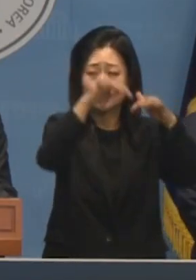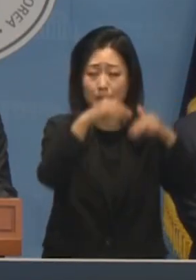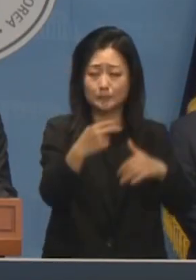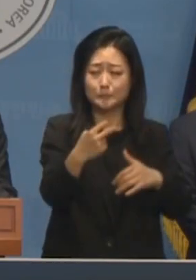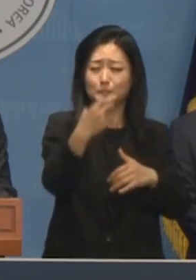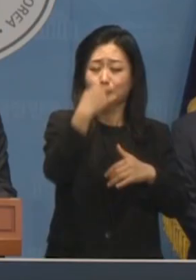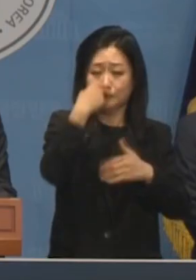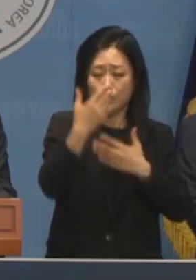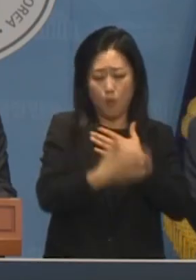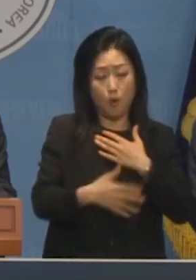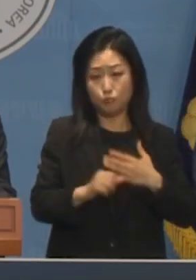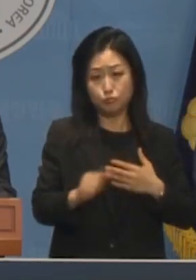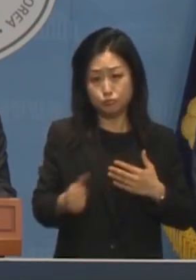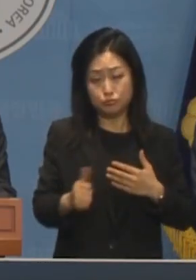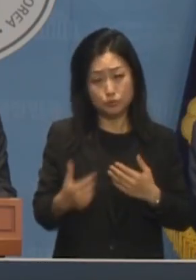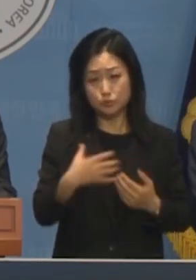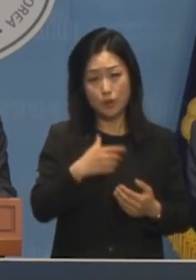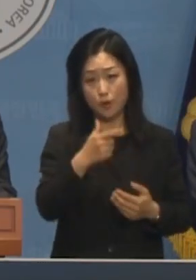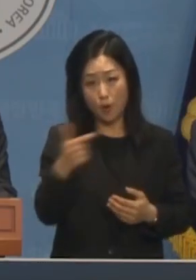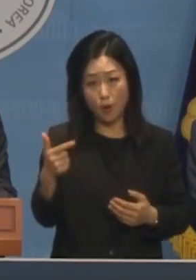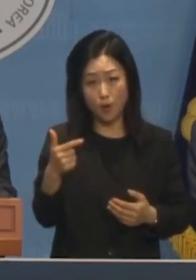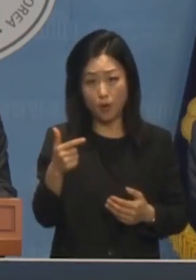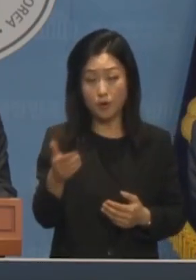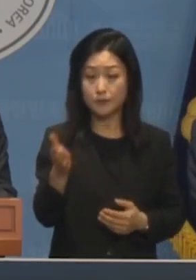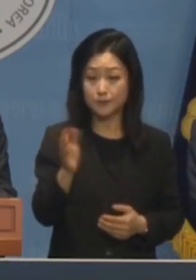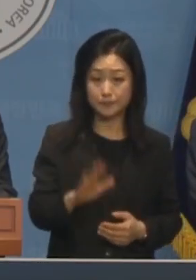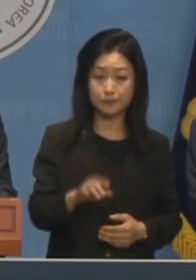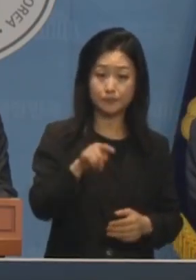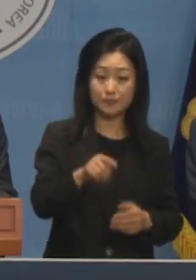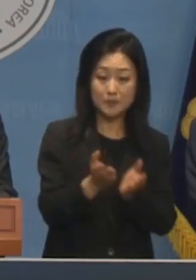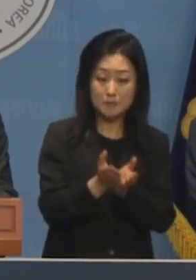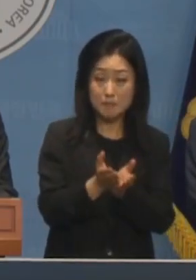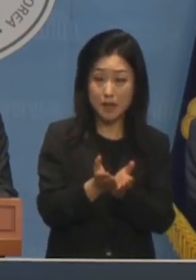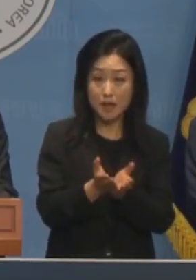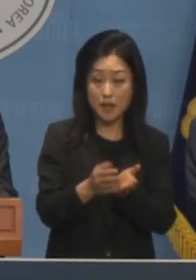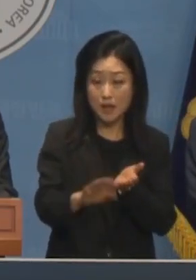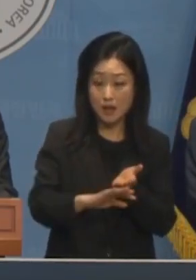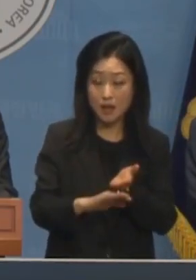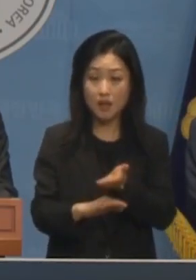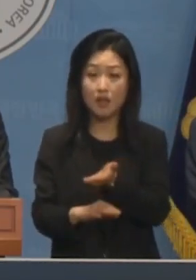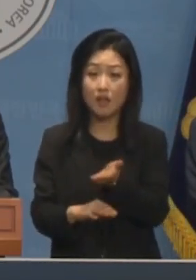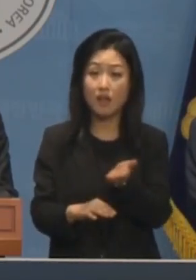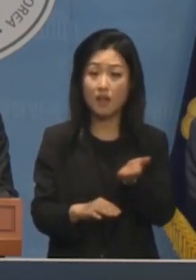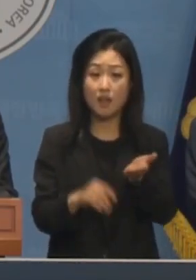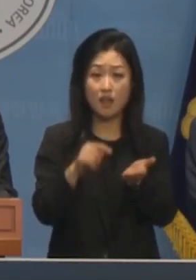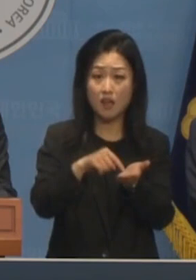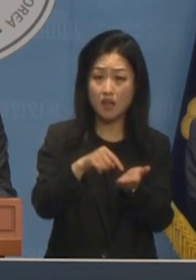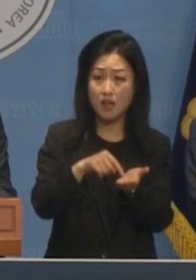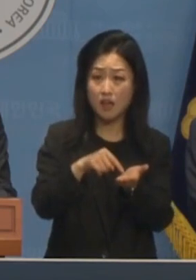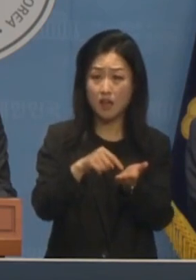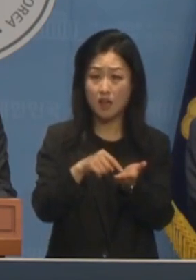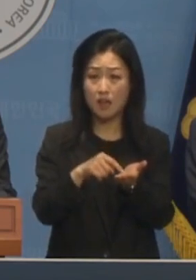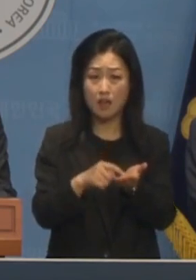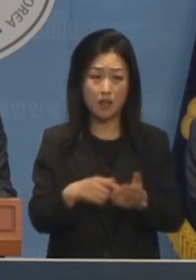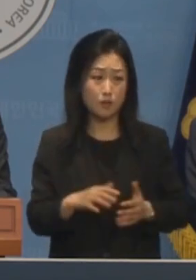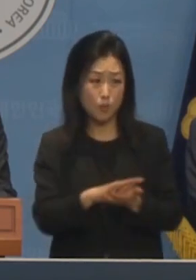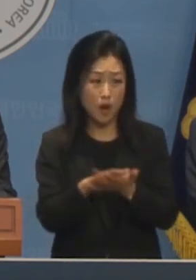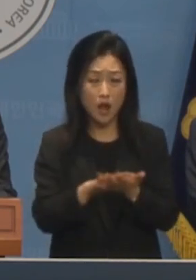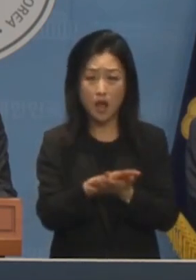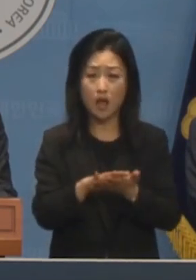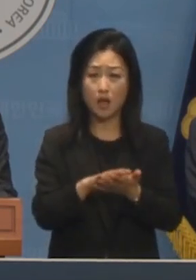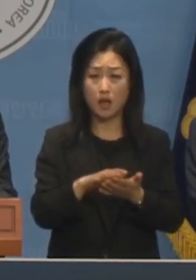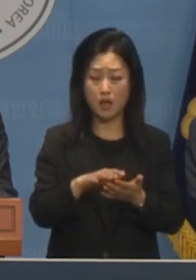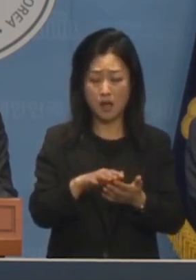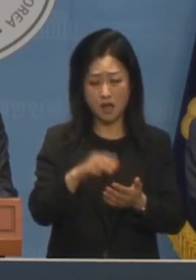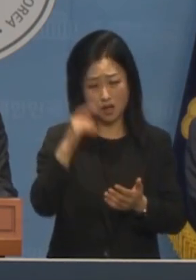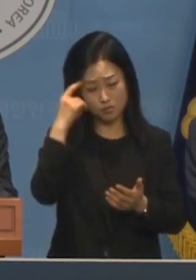있음에도 녹조가 창궐한 강경포구 선착장에서는 여전히 시민들의 레저 활동이